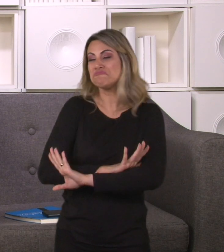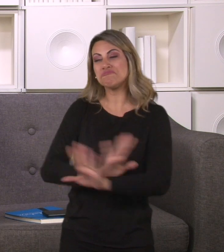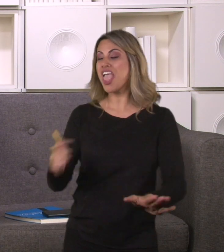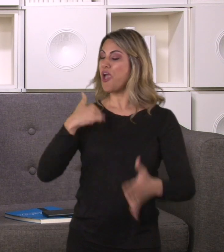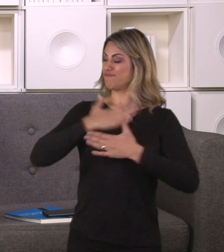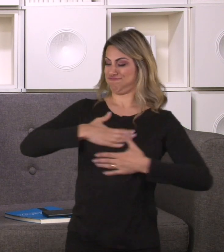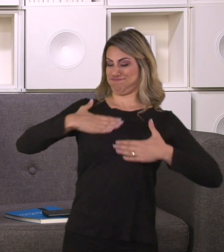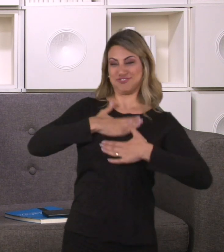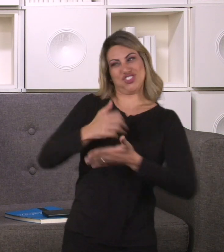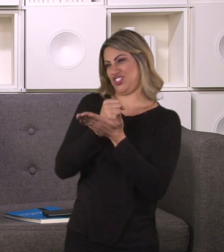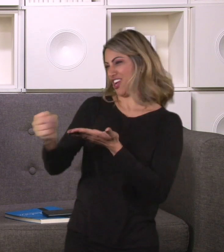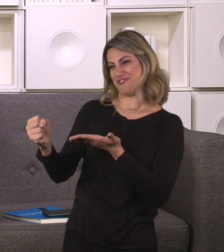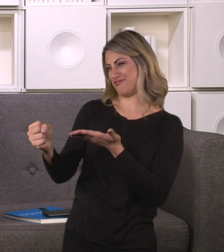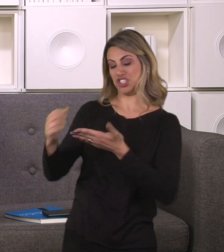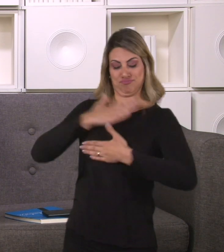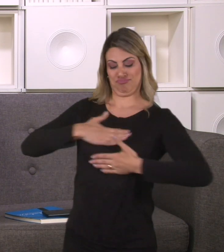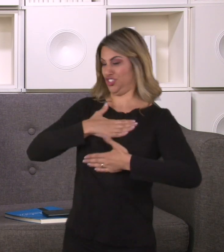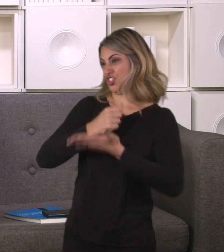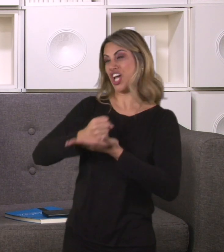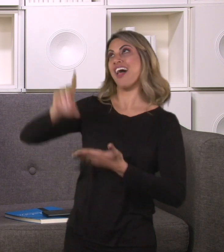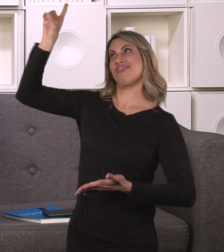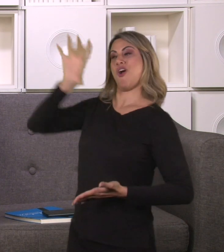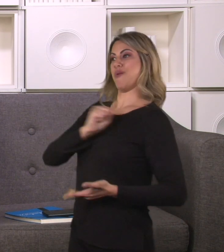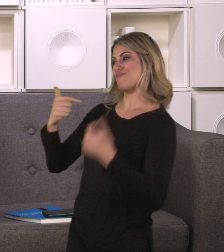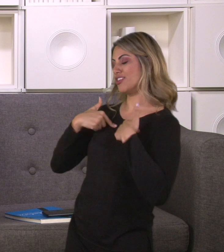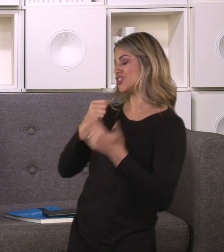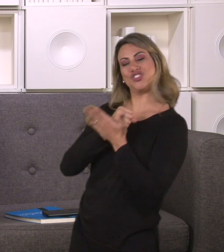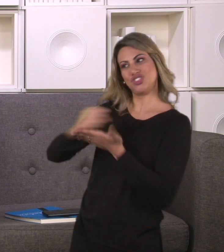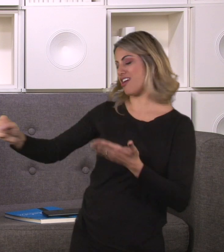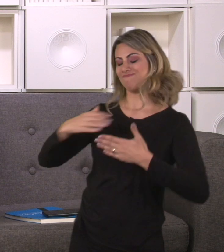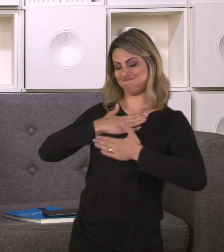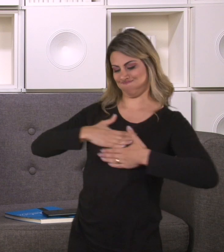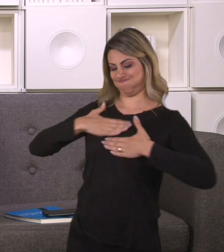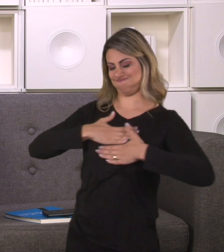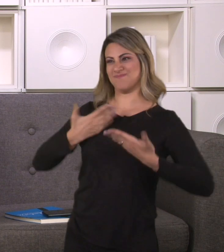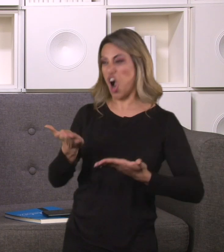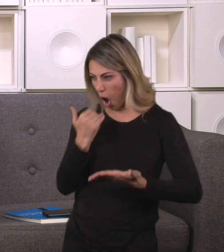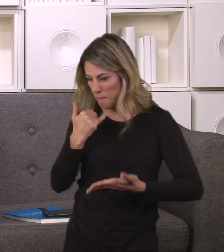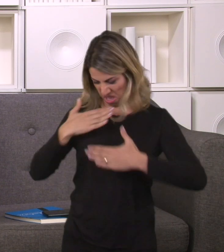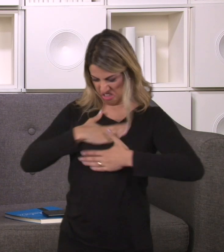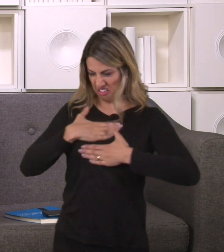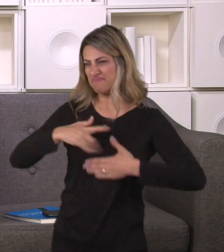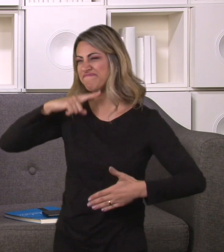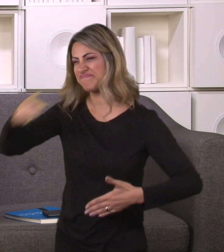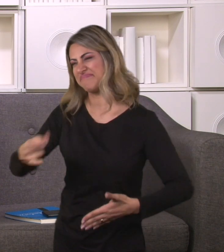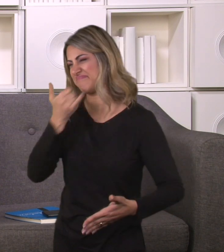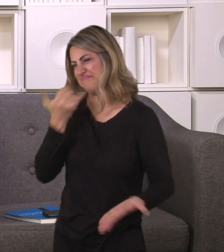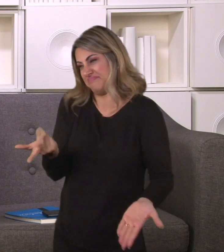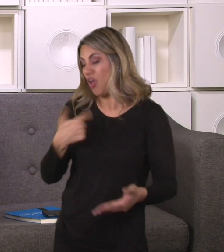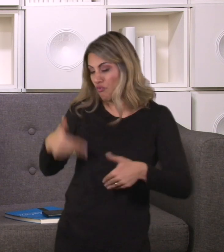sofrimento, desconforto, o fato de que algumas coisas que são legítimas para a